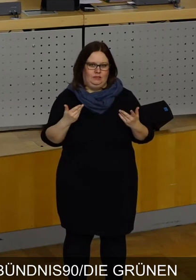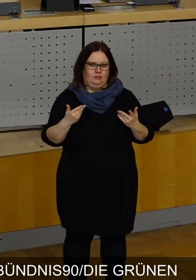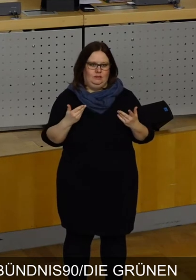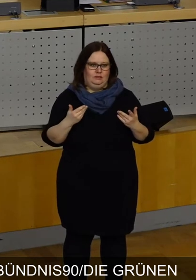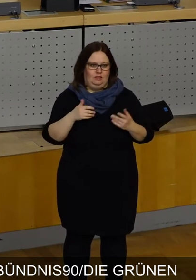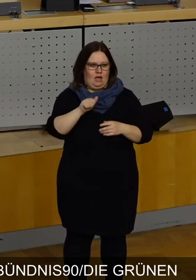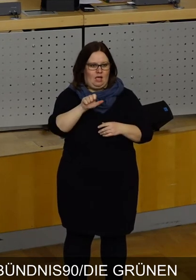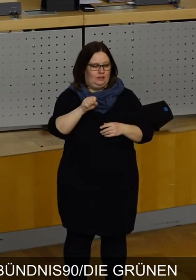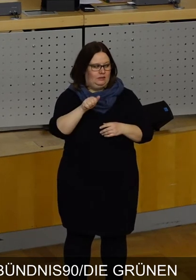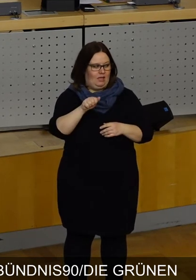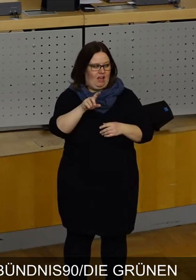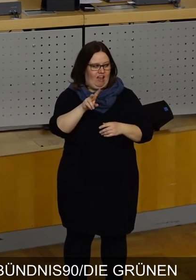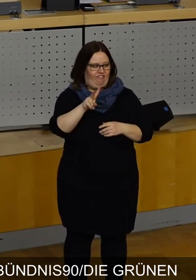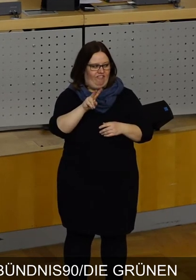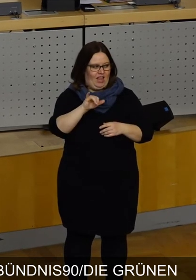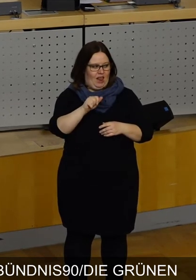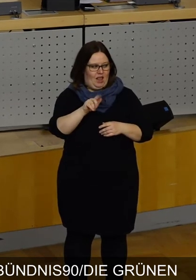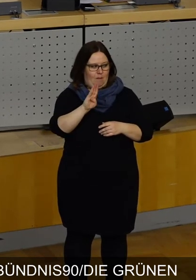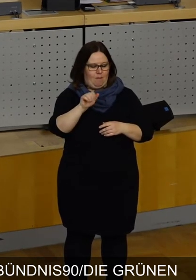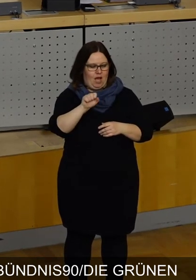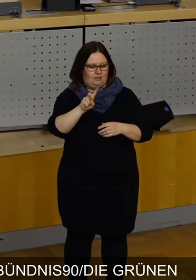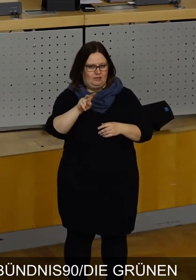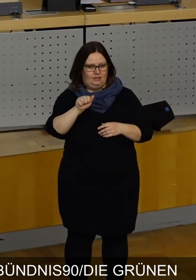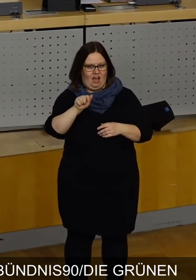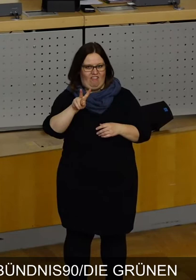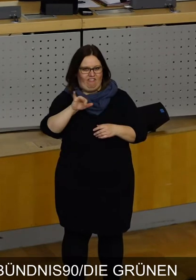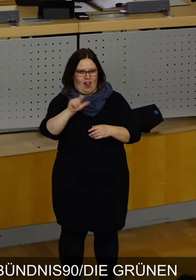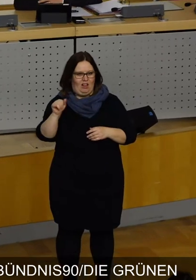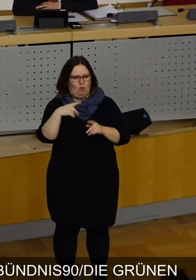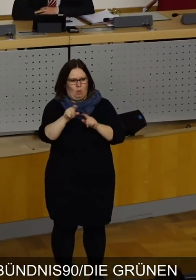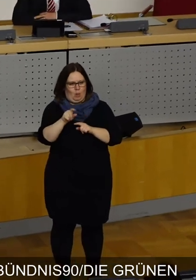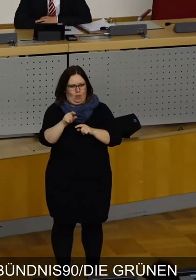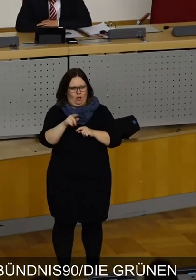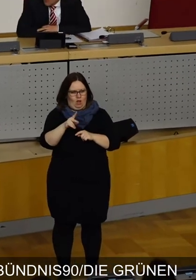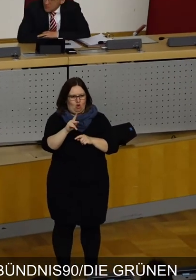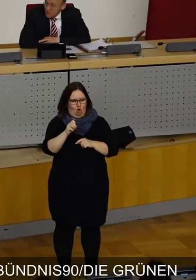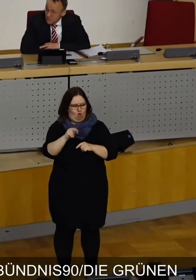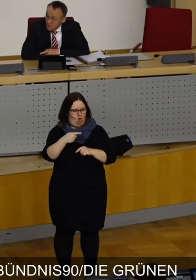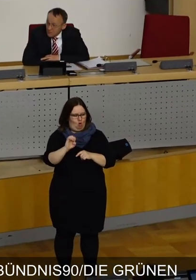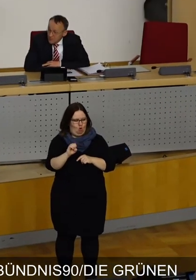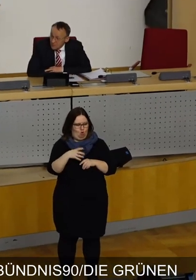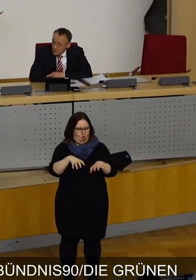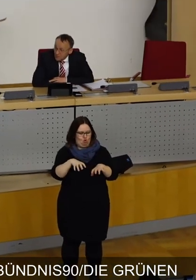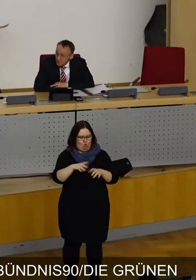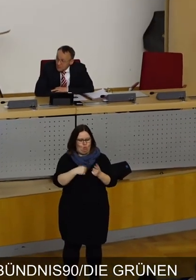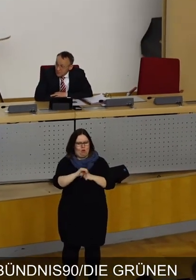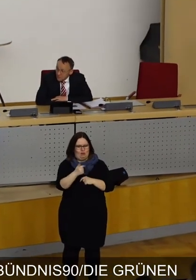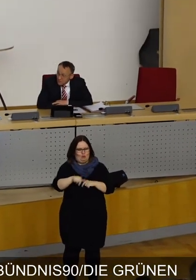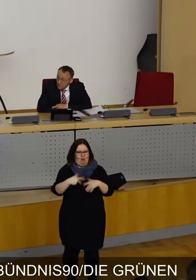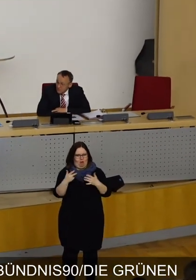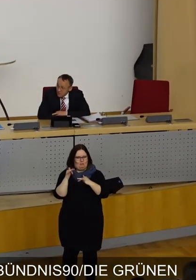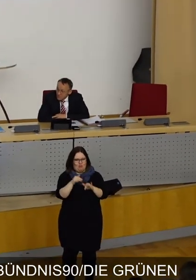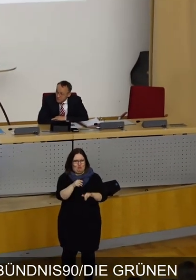ist die hauptstadt der republik kongo kleinen kongo eine stadt mit 18 millionen